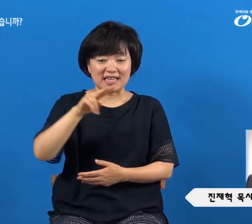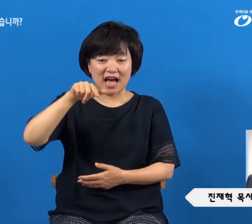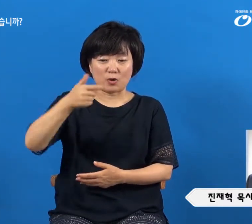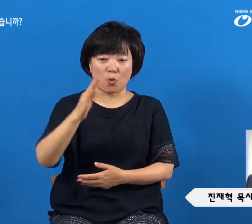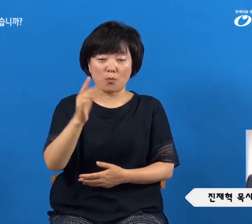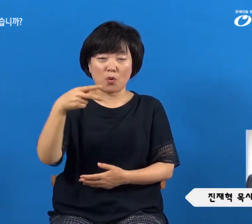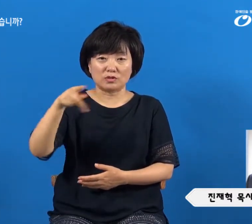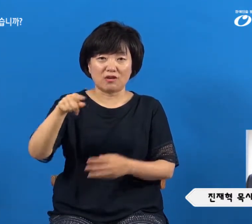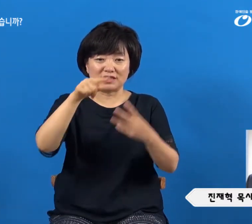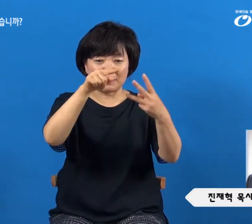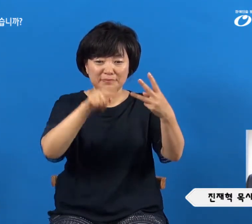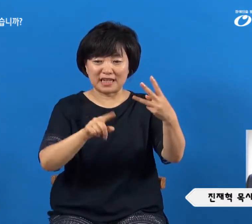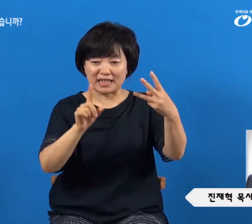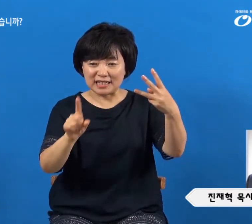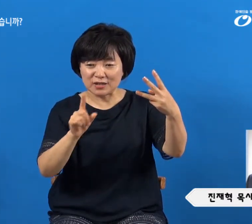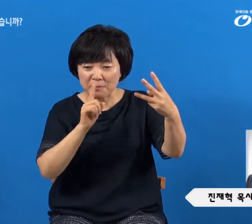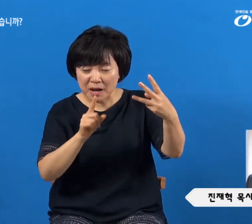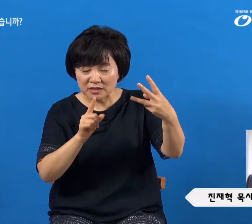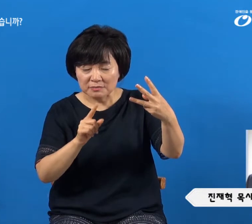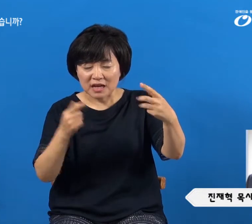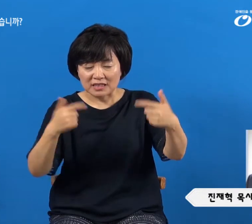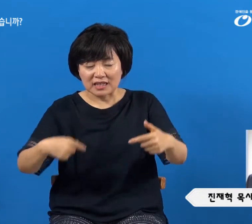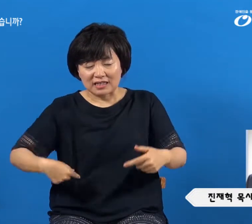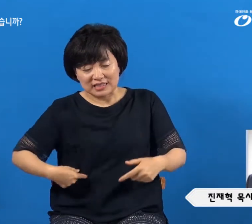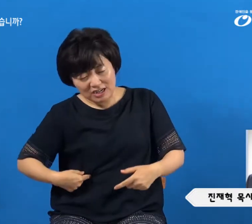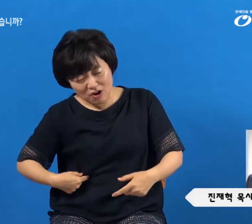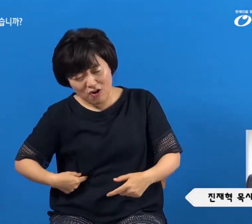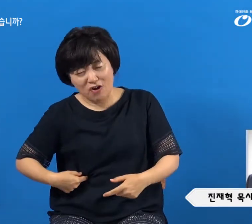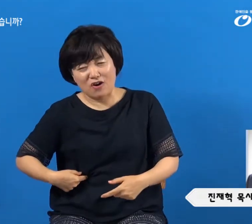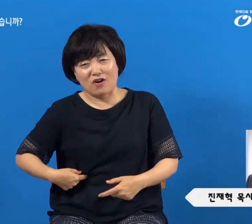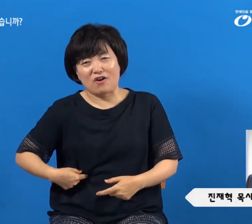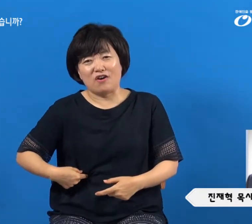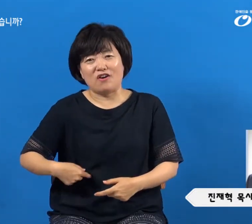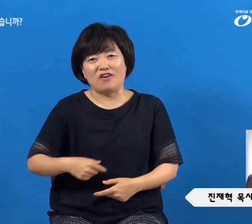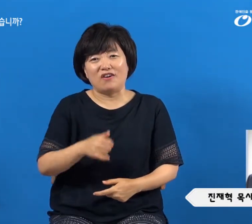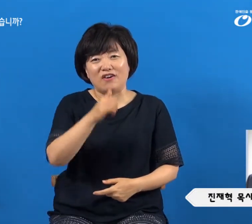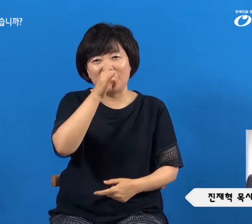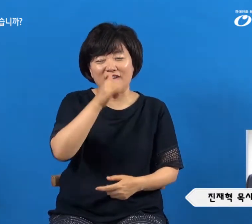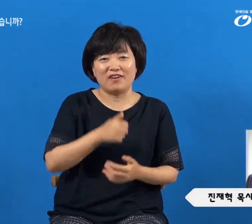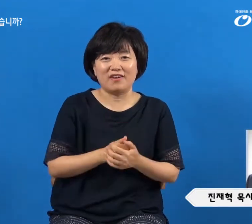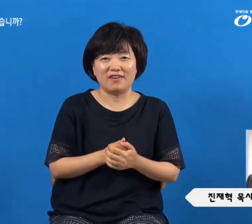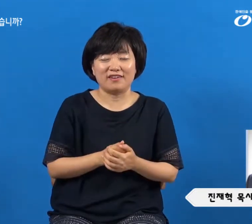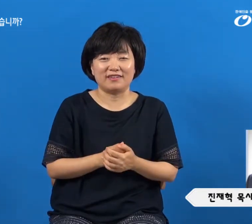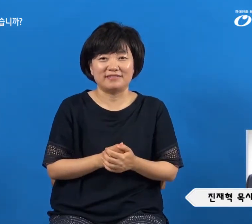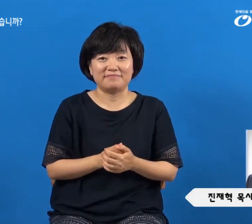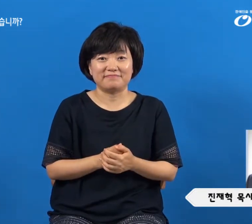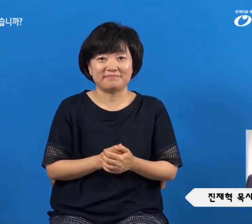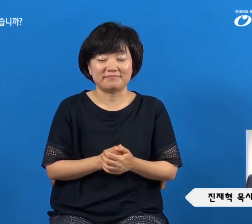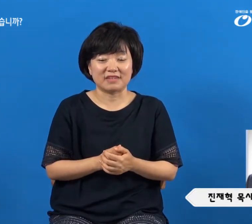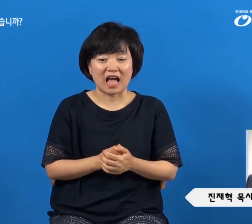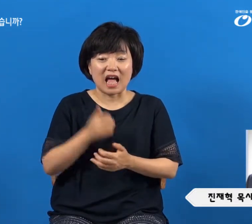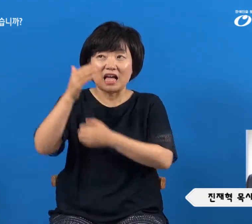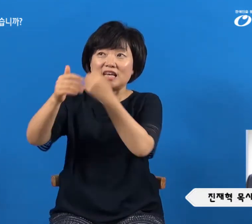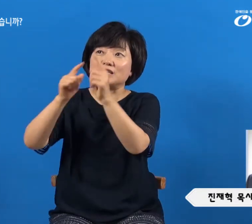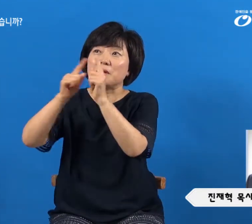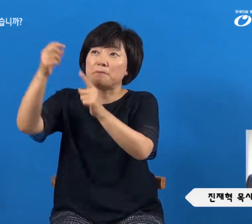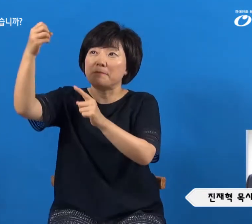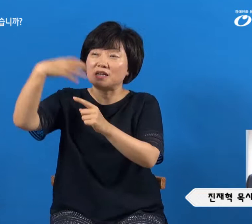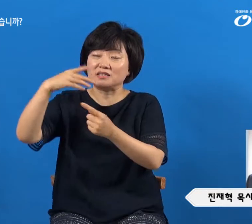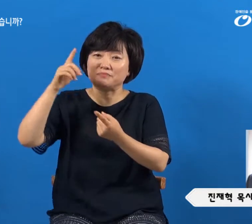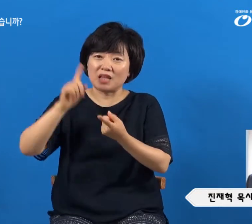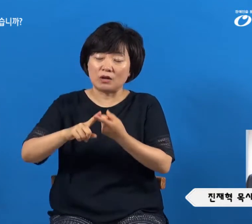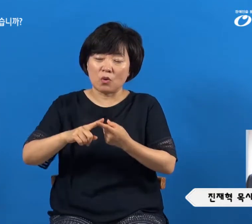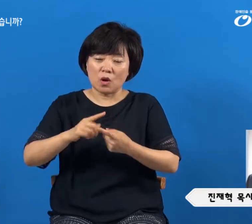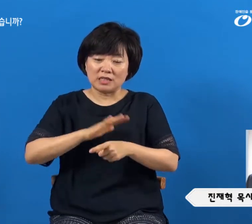3장 1절 말씀이 제일 찔리는 말씀 중에 하나입니다. 사실 하나님 말씀대로 살지